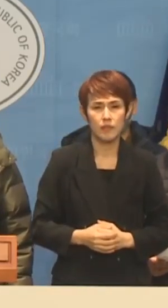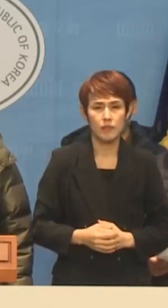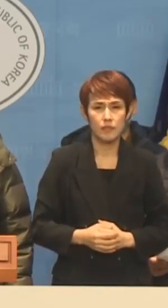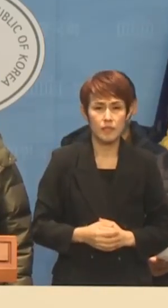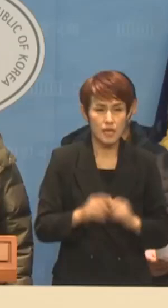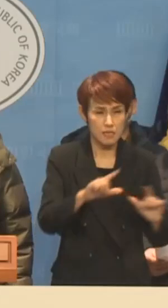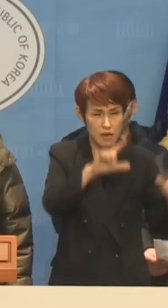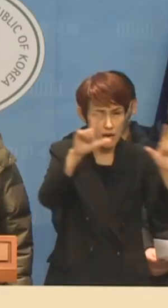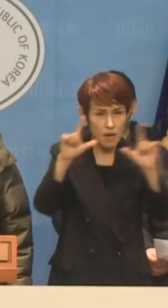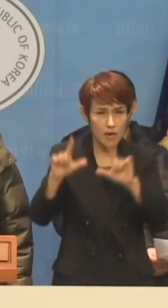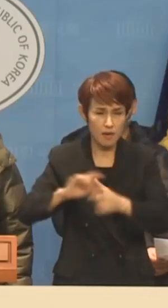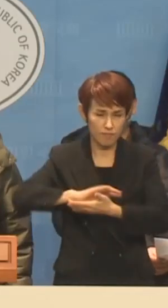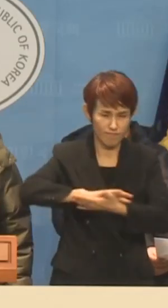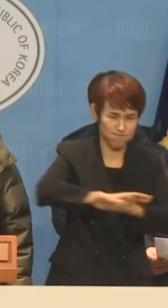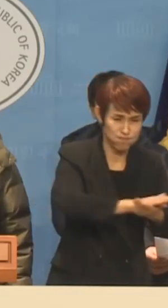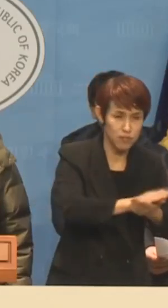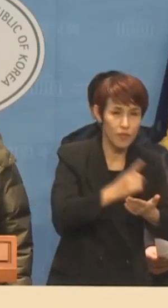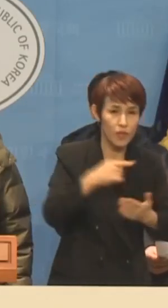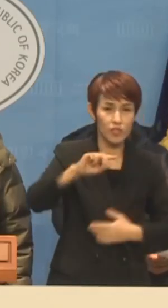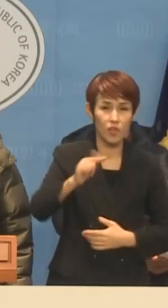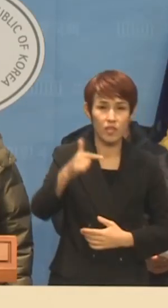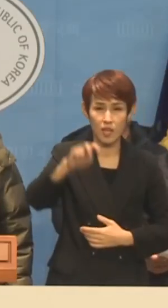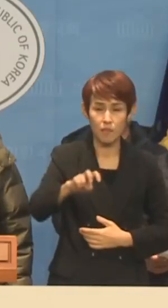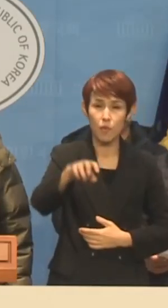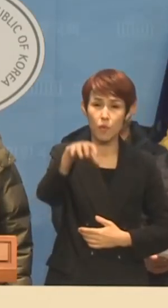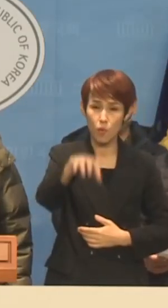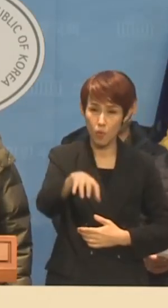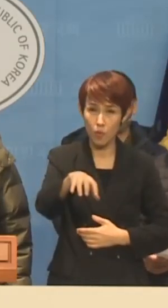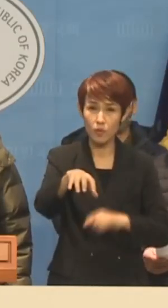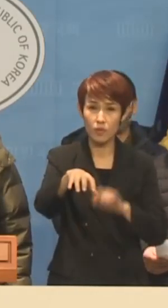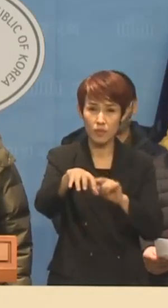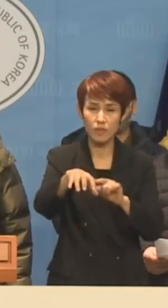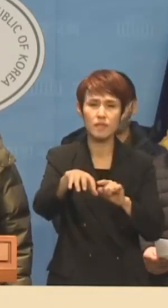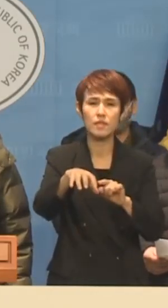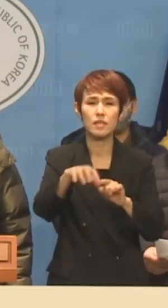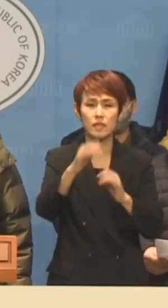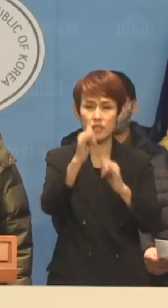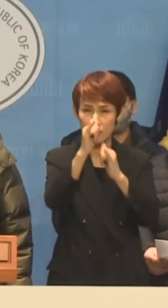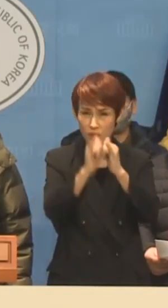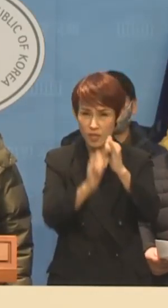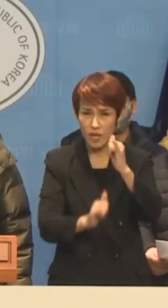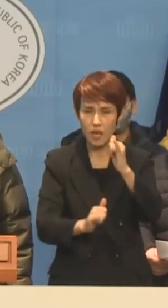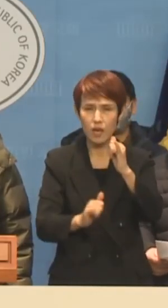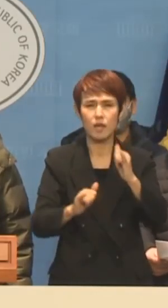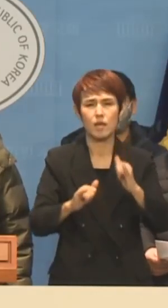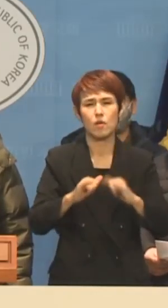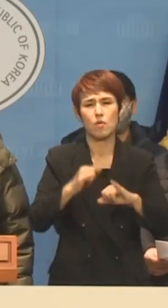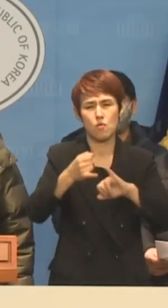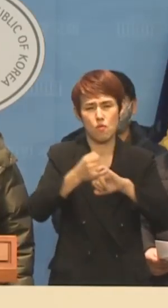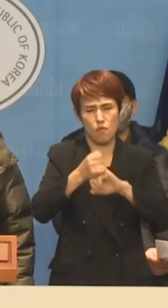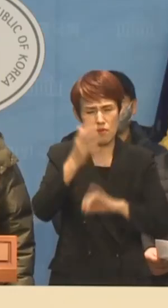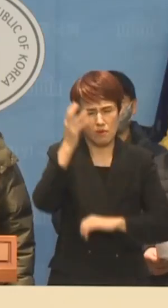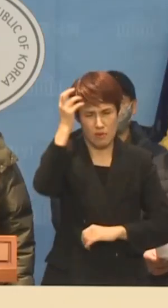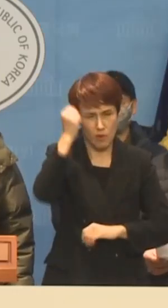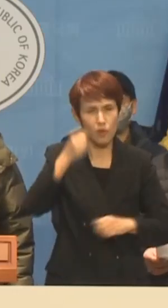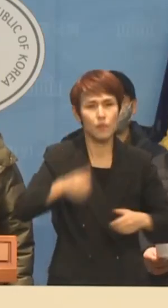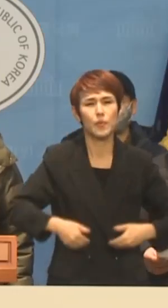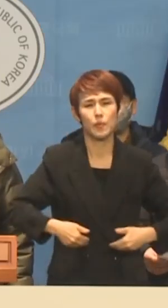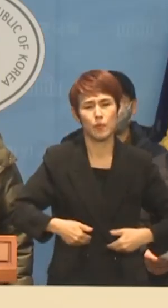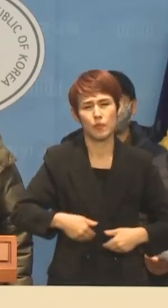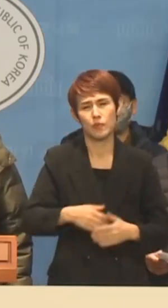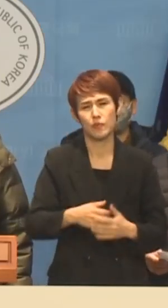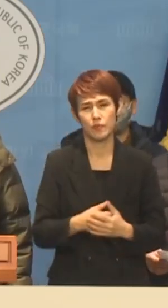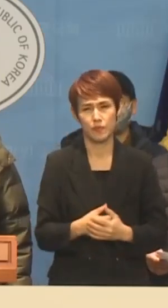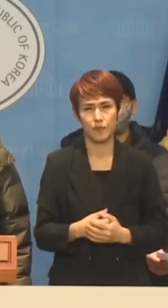삶은 질밟았던 성감학원의 역사는 결코 우리가 사회가 잊어서는 안 될 부끄러운 과거입니다. 올해